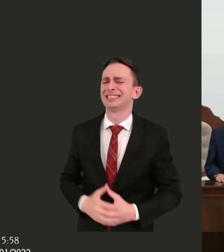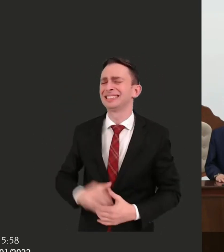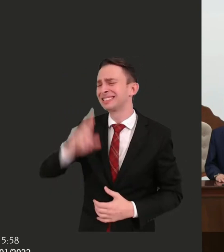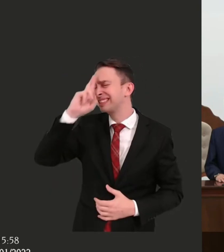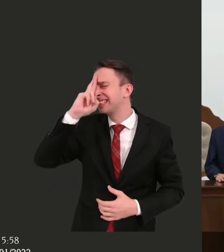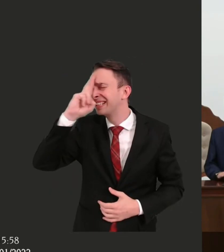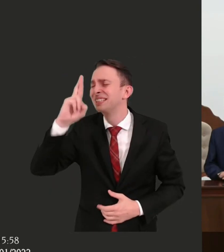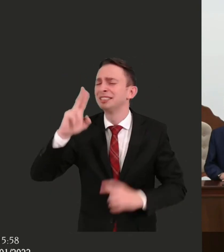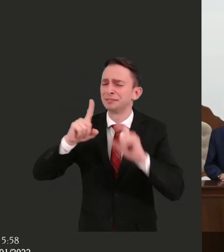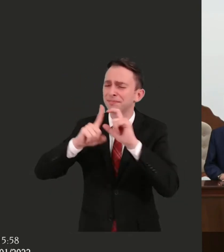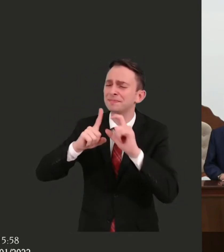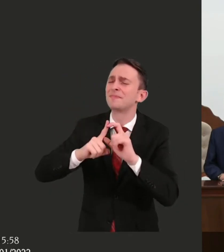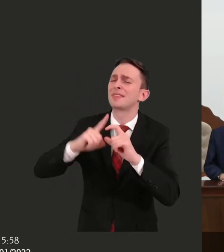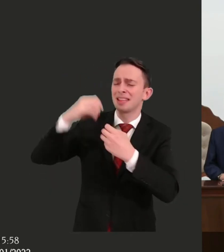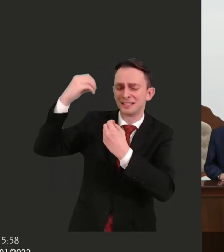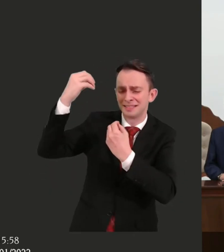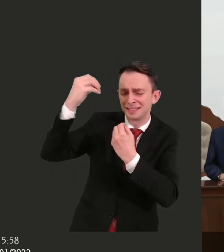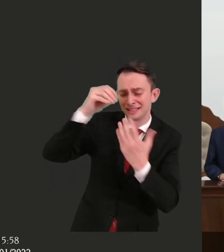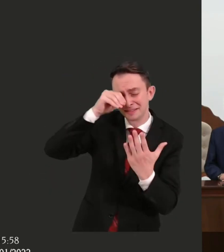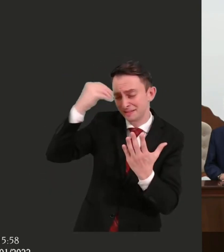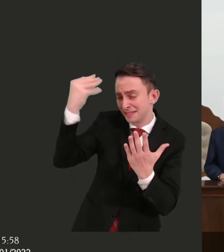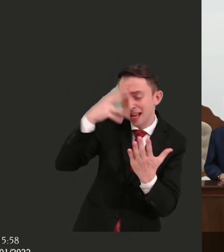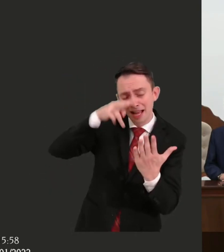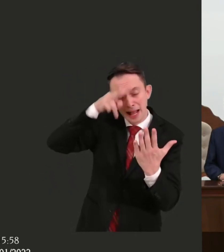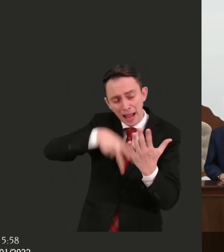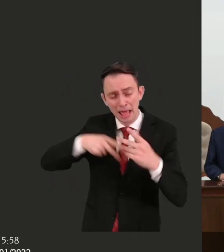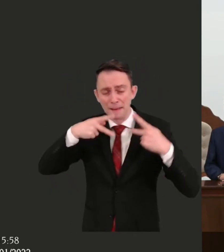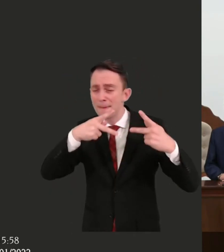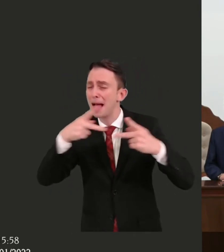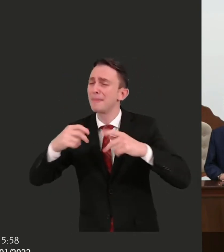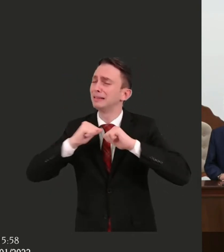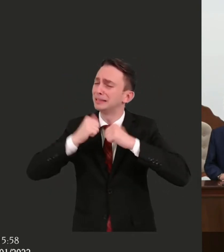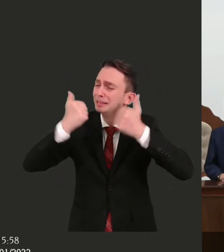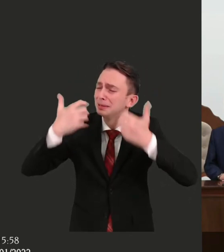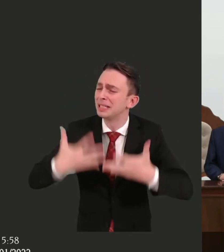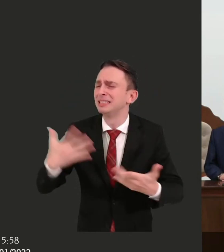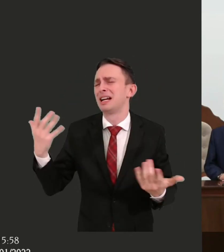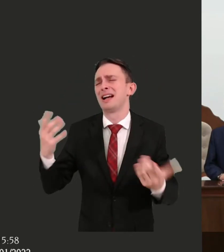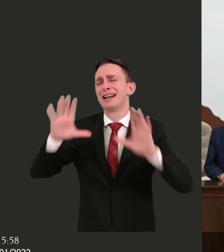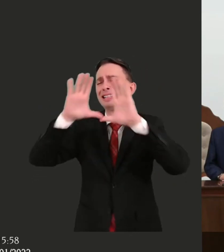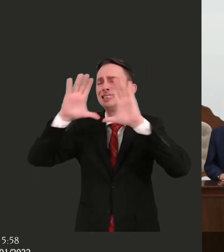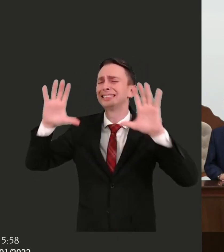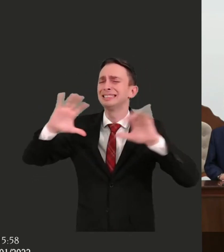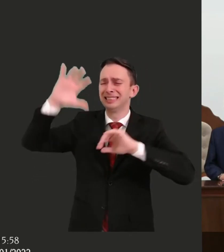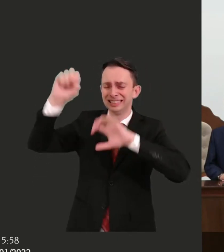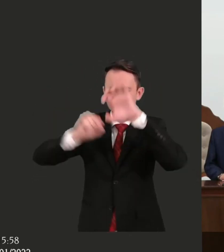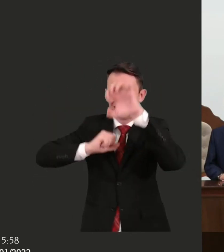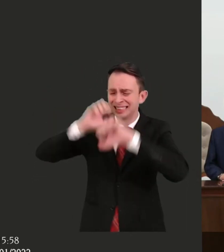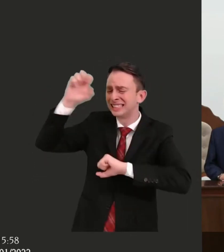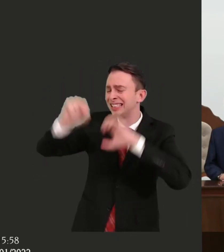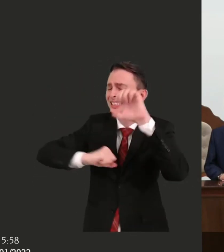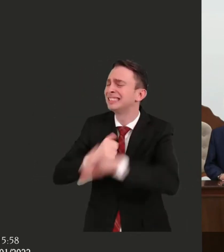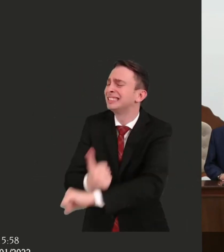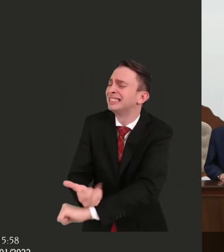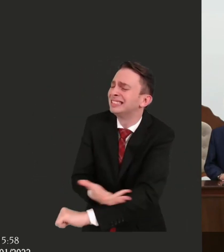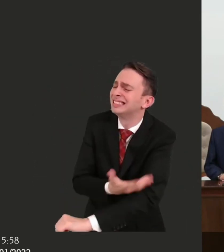nos enriquecer, nos revestir daquilo que é do céu, Senhor, pois a nossa pátria não é aqui na